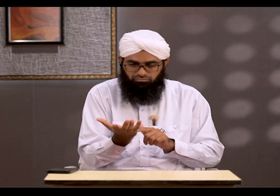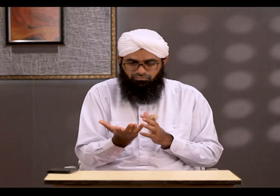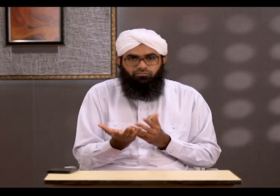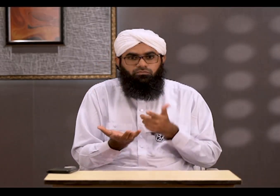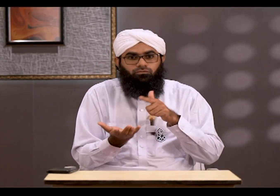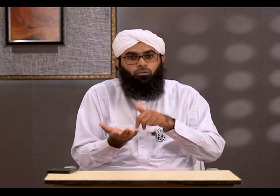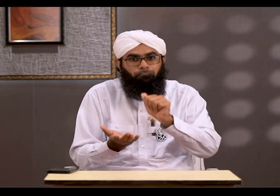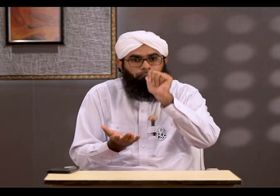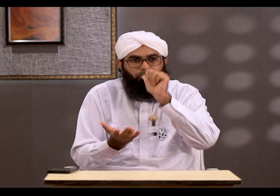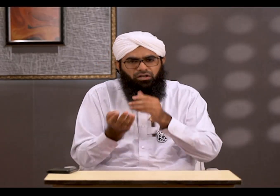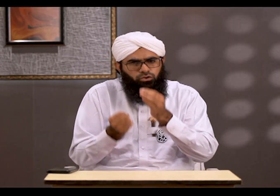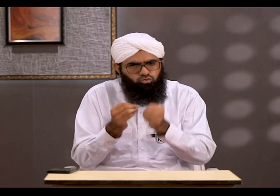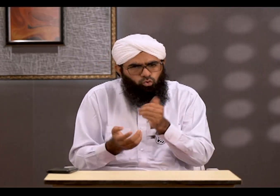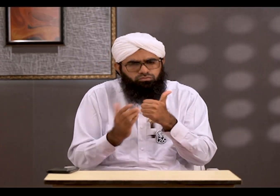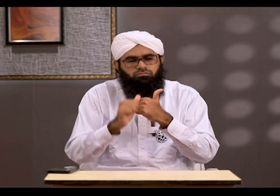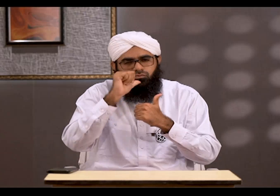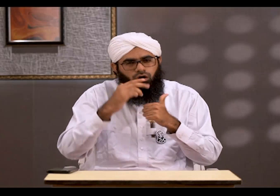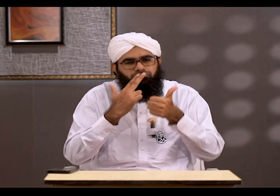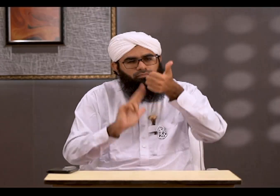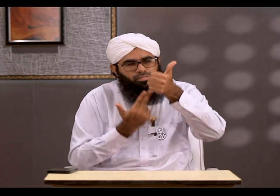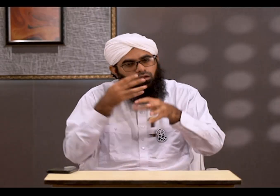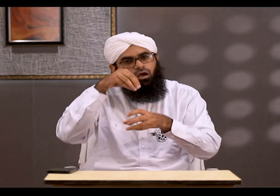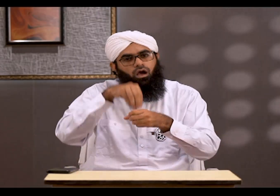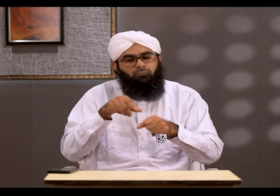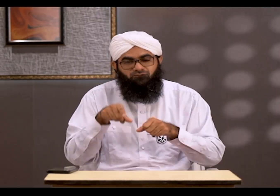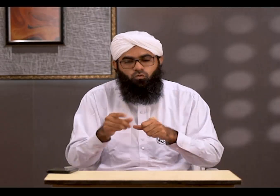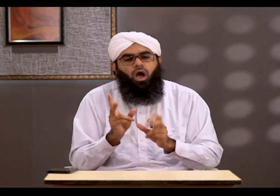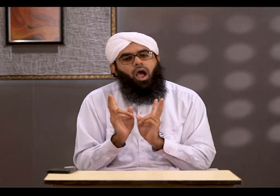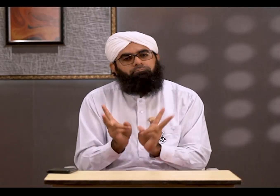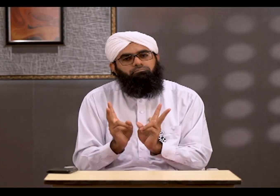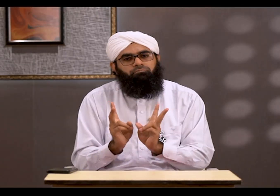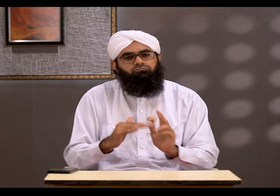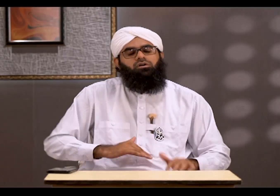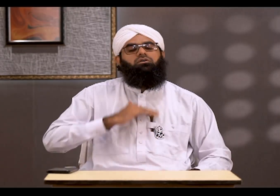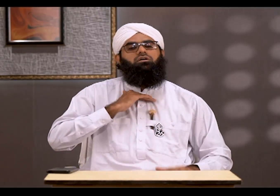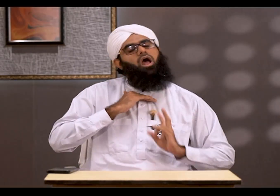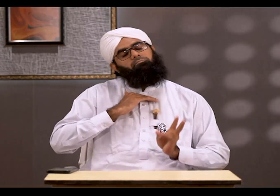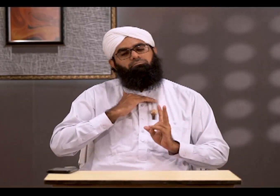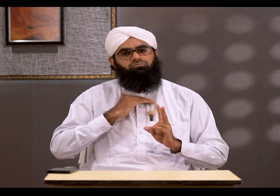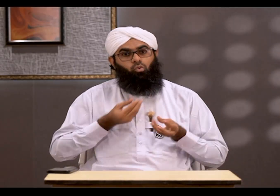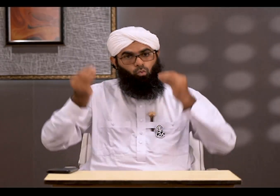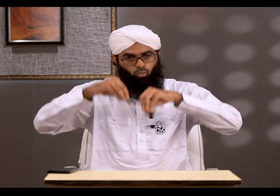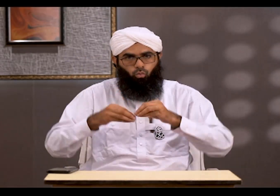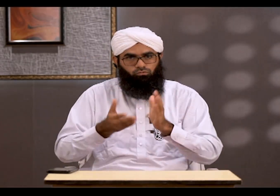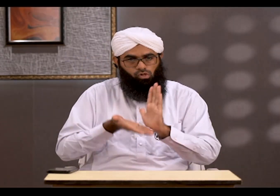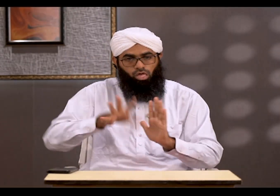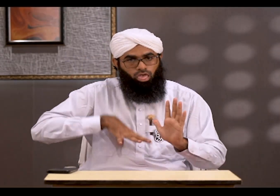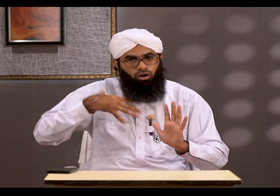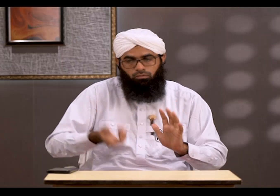پانی، دودھ، شراب اور شہد ہوگا، جو بالکل اتنا ہی ہوگا جتنی خواہش ہوگی۔ پینے کے بعد برتن جہاں سے آئے تھے